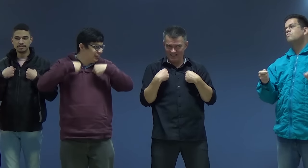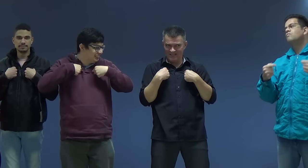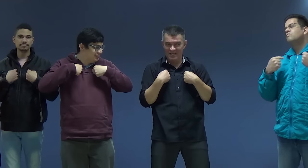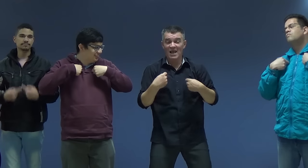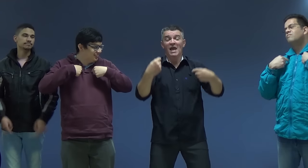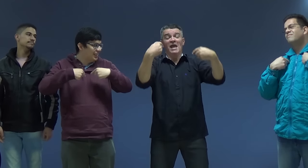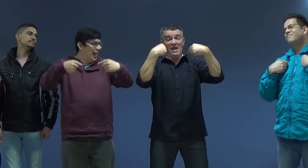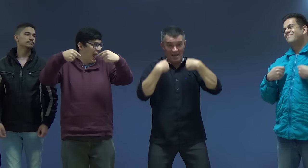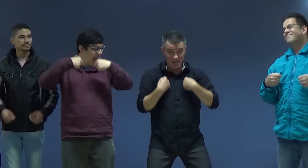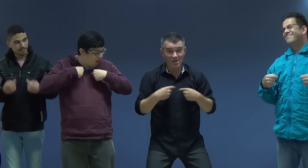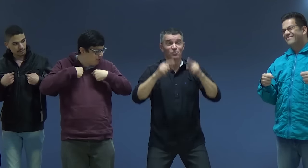E você precisa de mim.